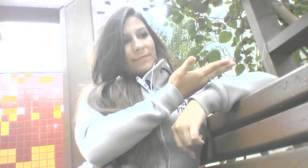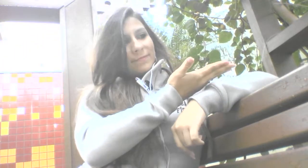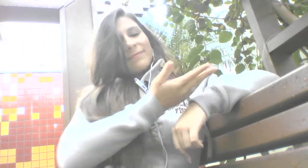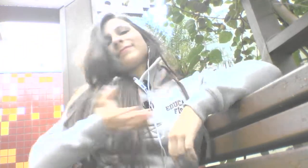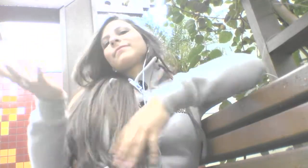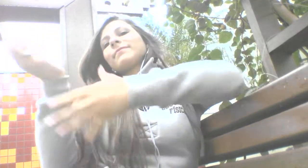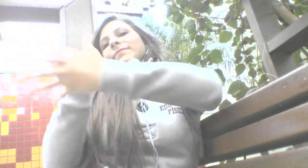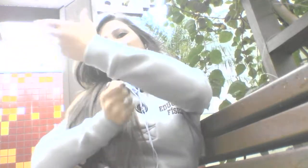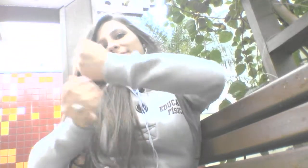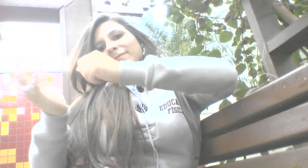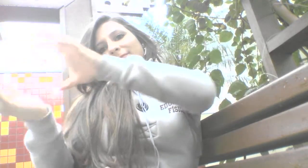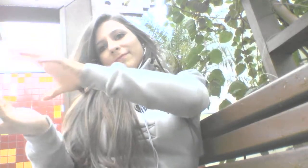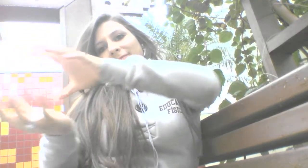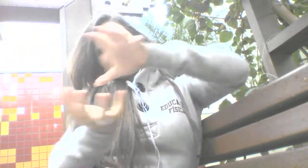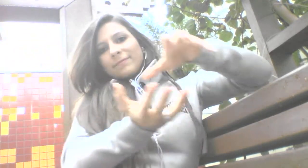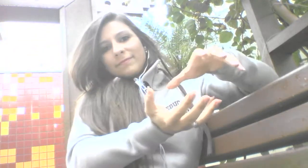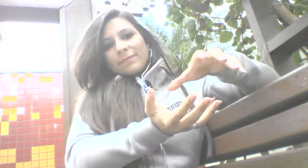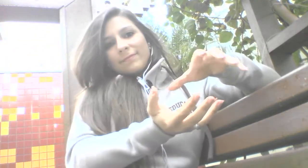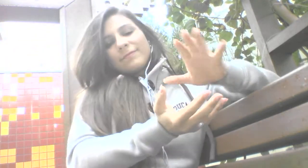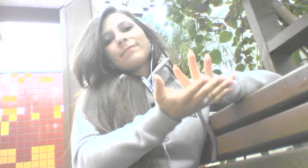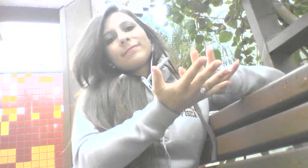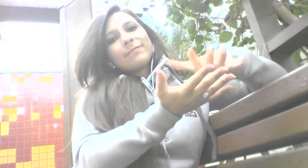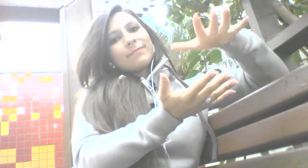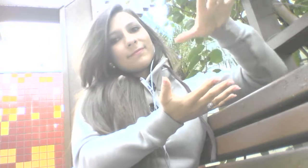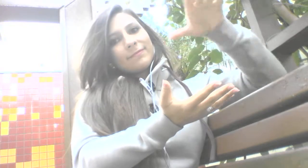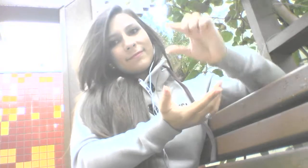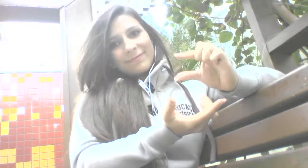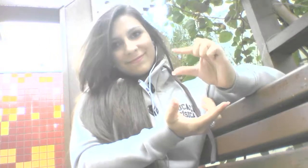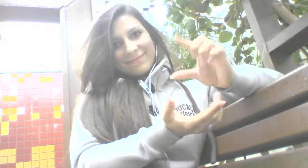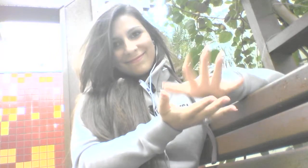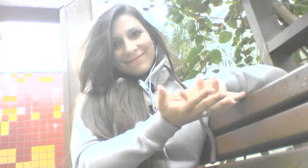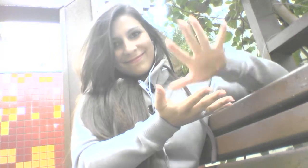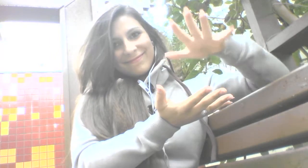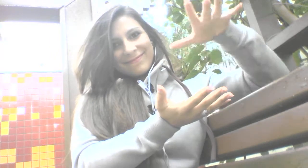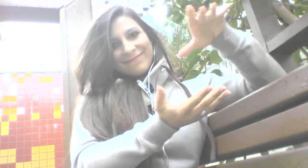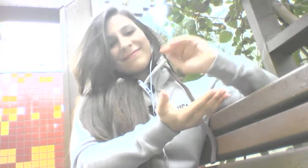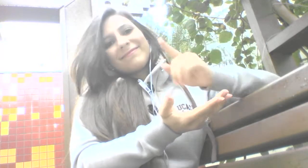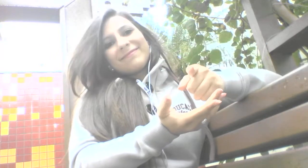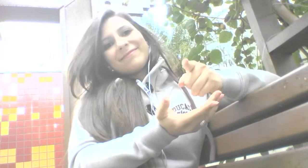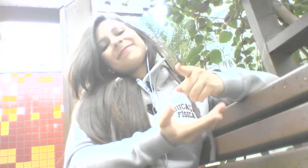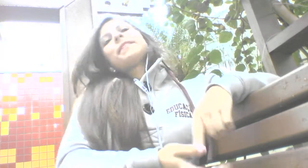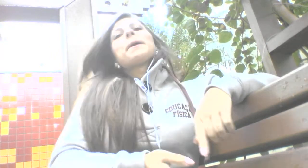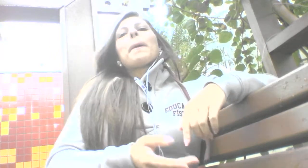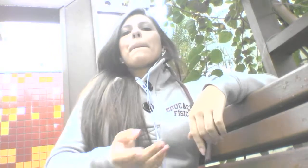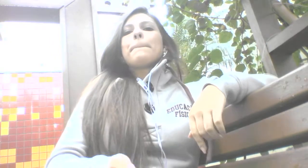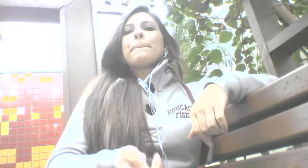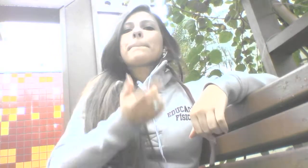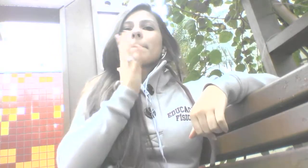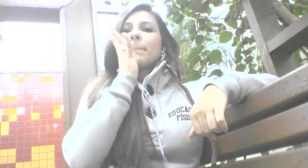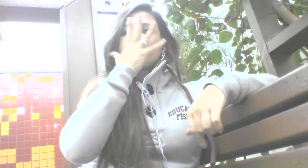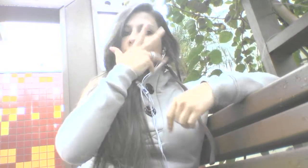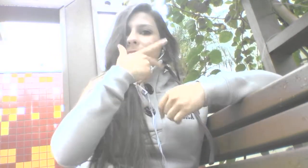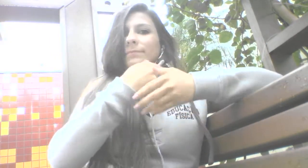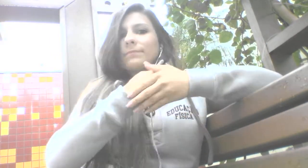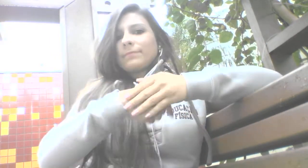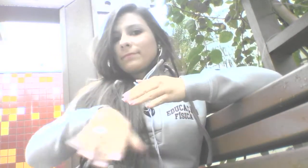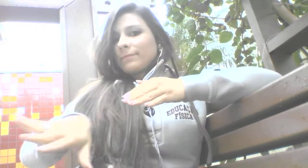me pedir, eu vou buscar só pra te dar. Se bem que o brilho dela nem se compara ao seu. Deixa eu te dar um beijo, vou mostrar o tempo